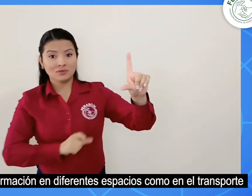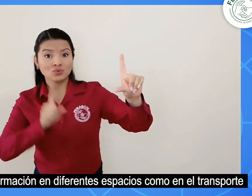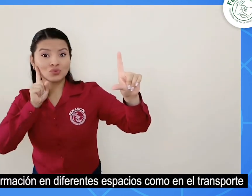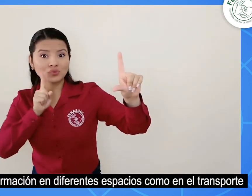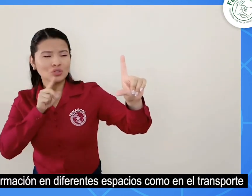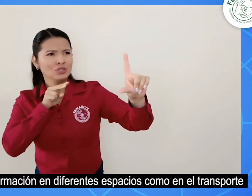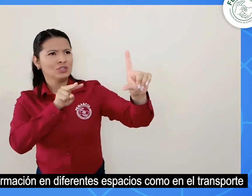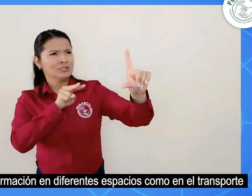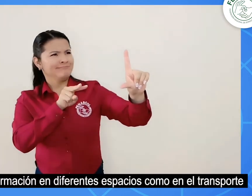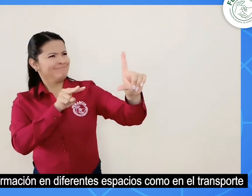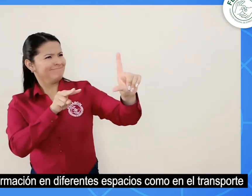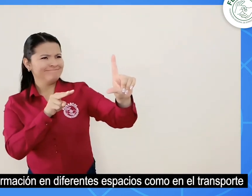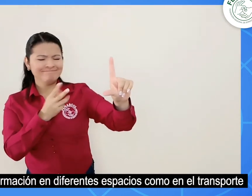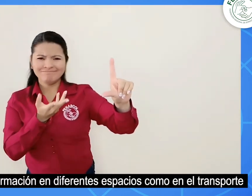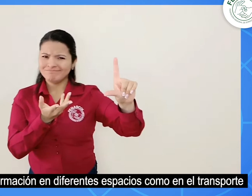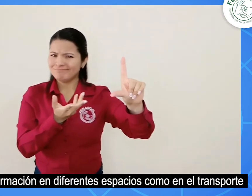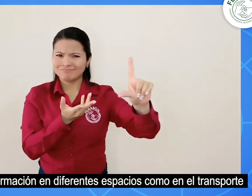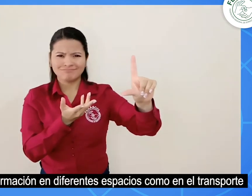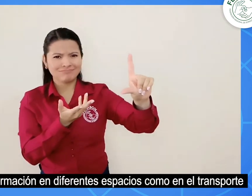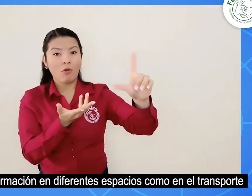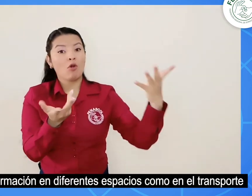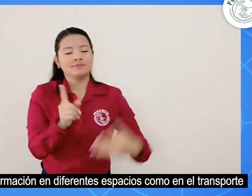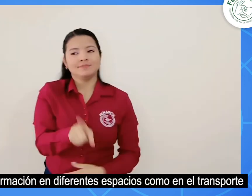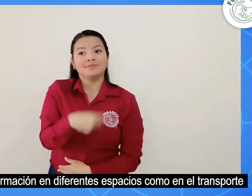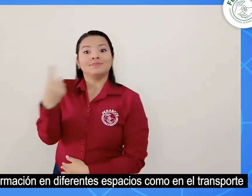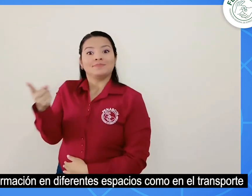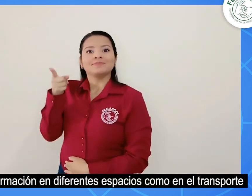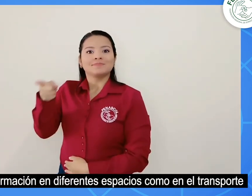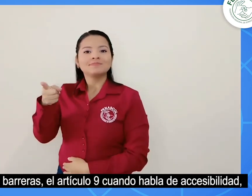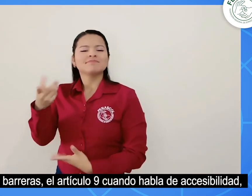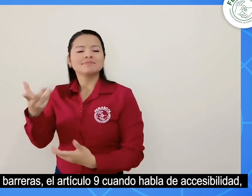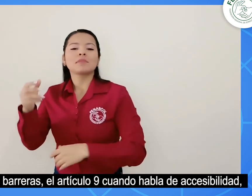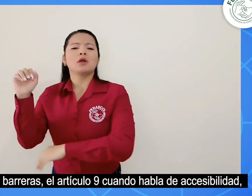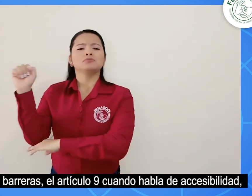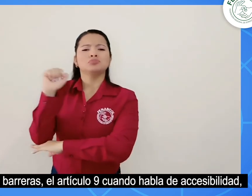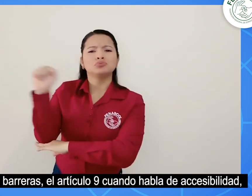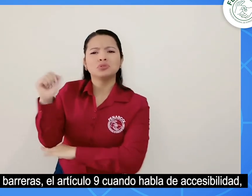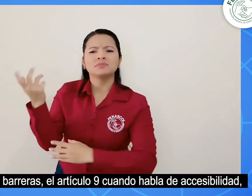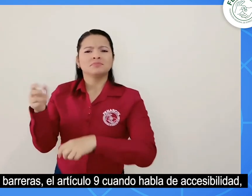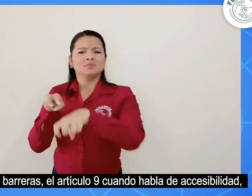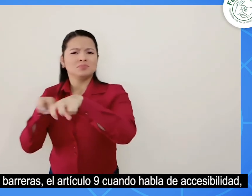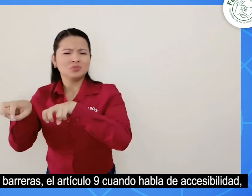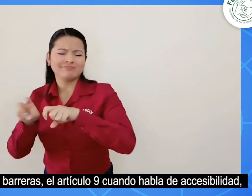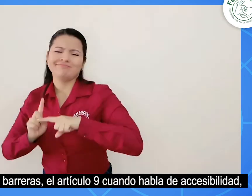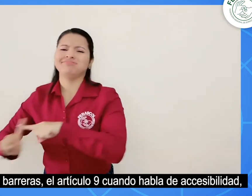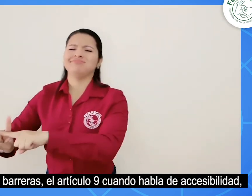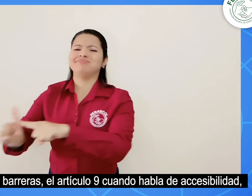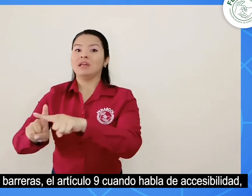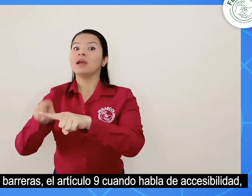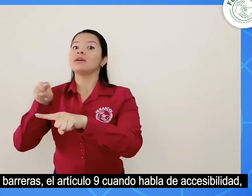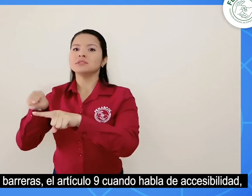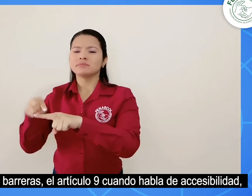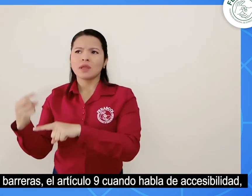los sistemas de información en diferentes espacios, como en el transporte, no deben presentar barreras. El